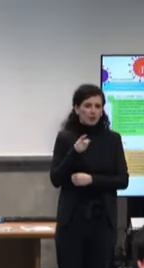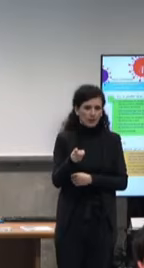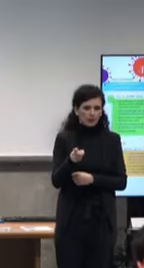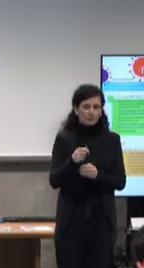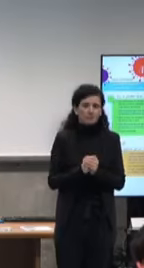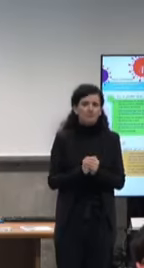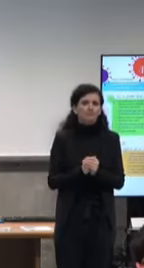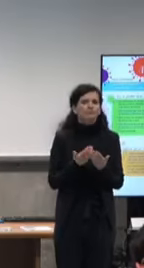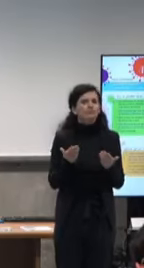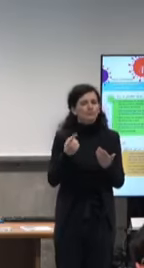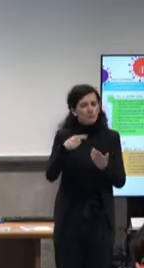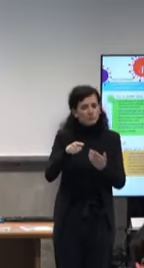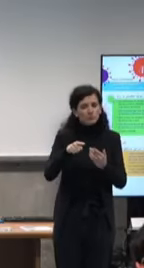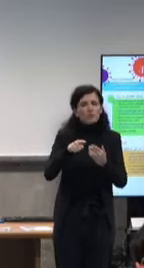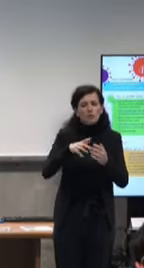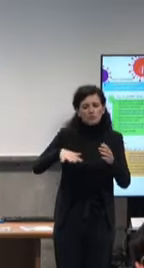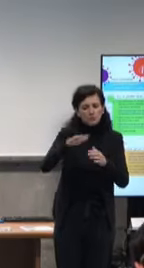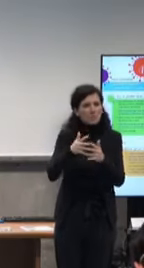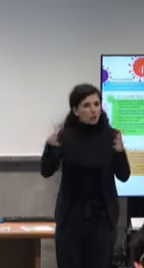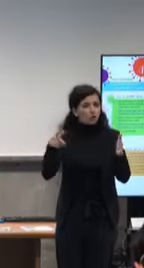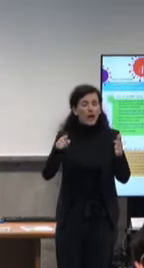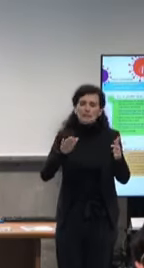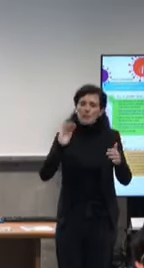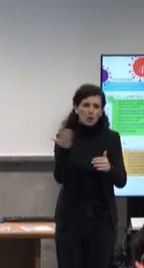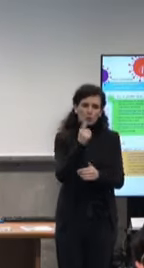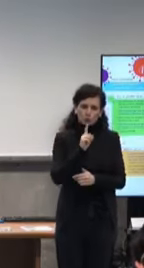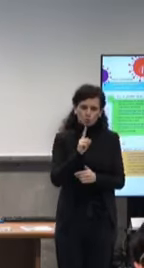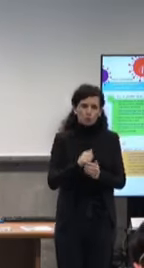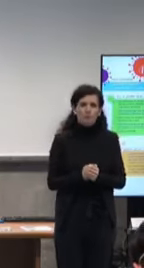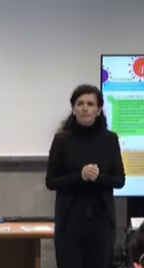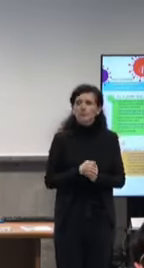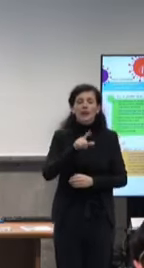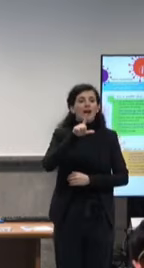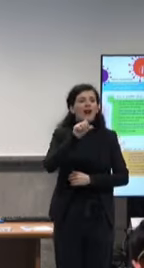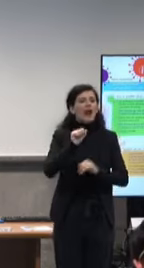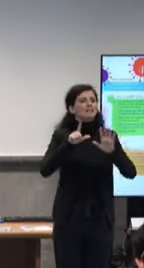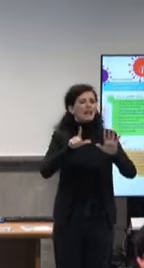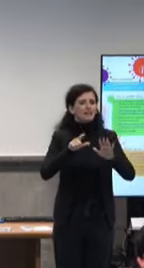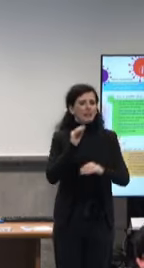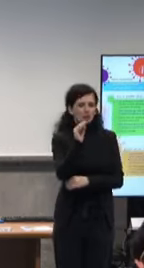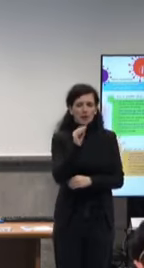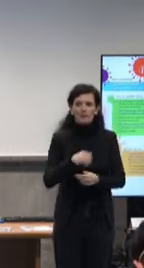una larga parte ma non tutta la parte simone costa la7